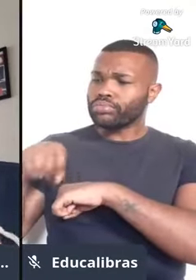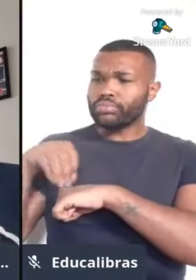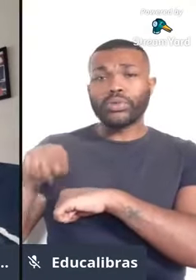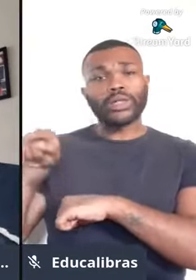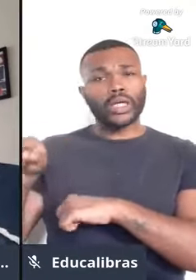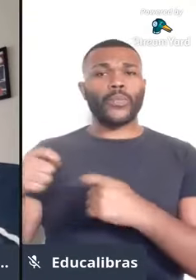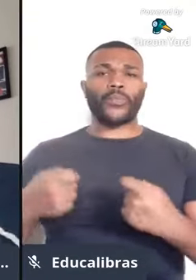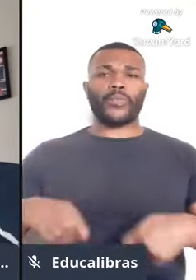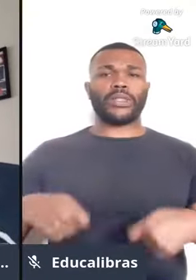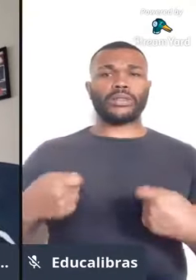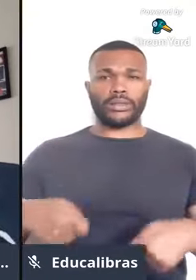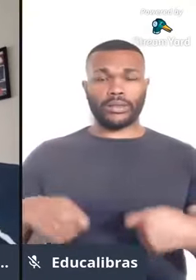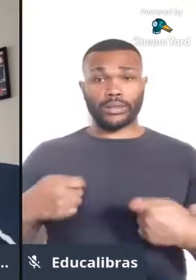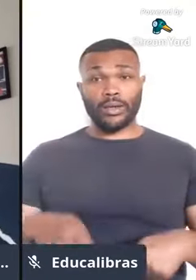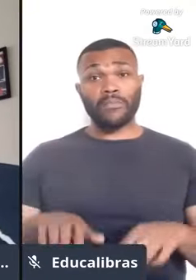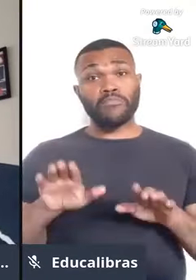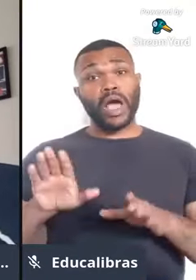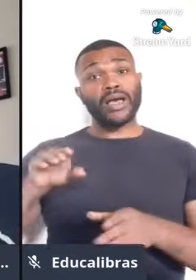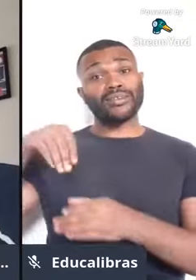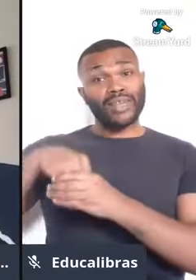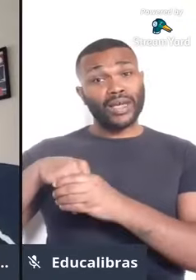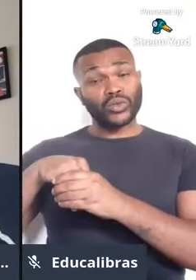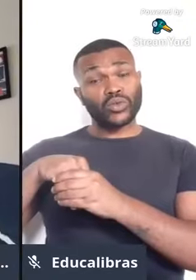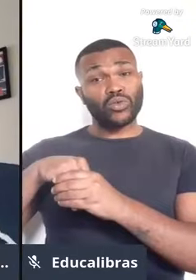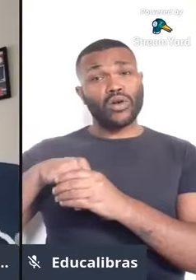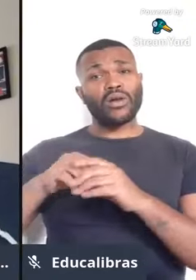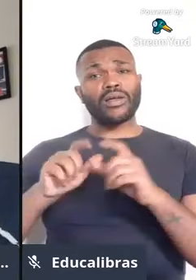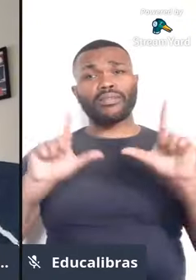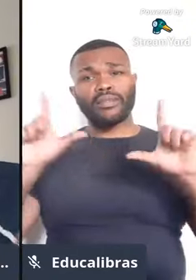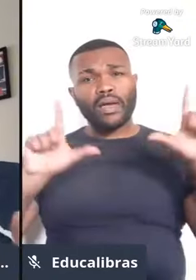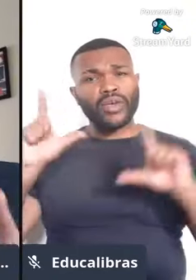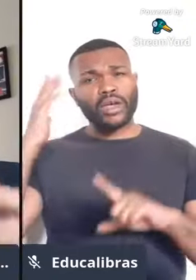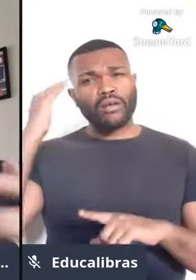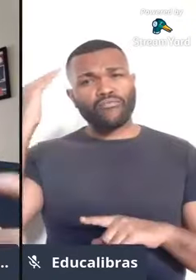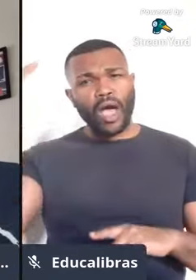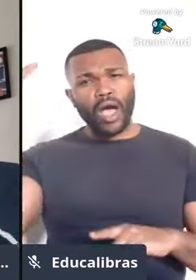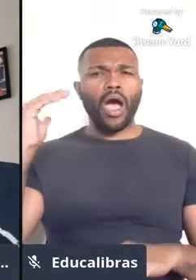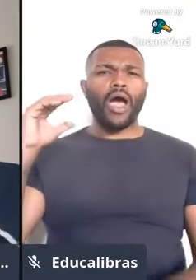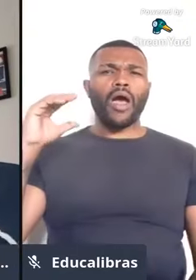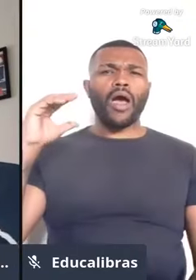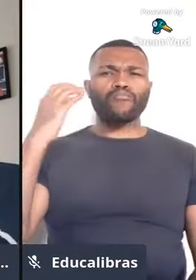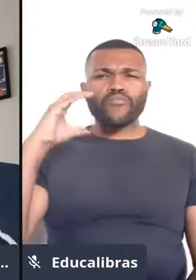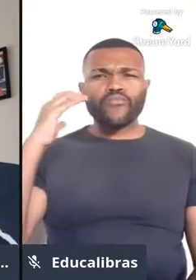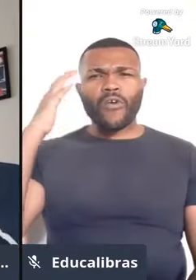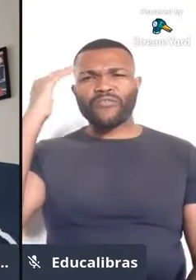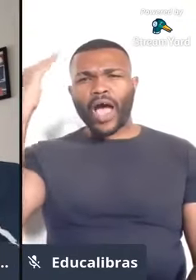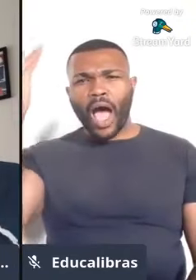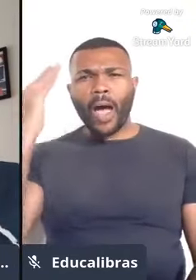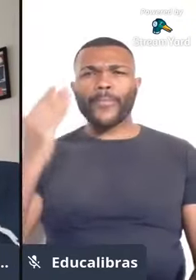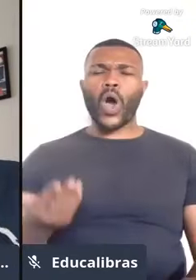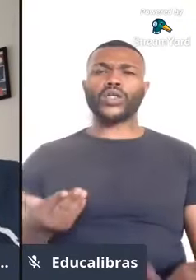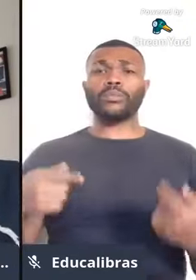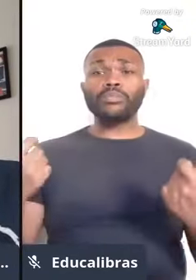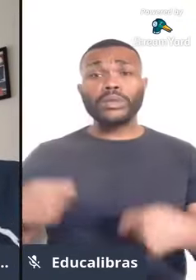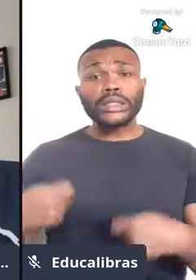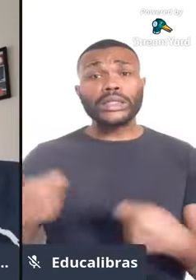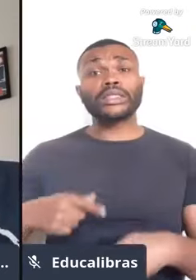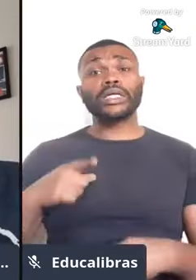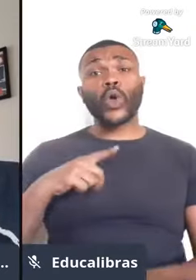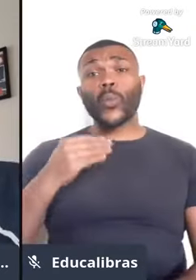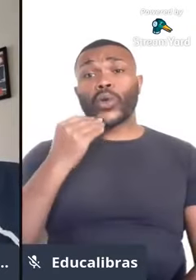Só que lá dentro do veículo precisa ter esse espaço, né? Você precisa ter essa janela aberta, porque, por exemplo, o